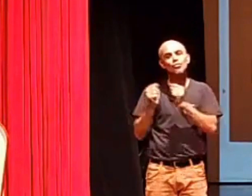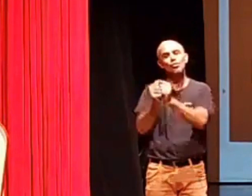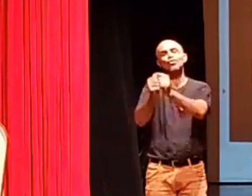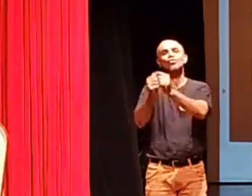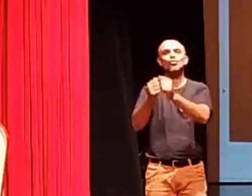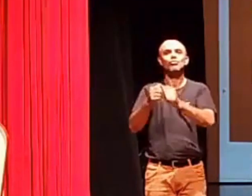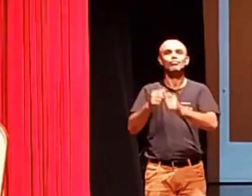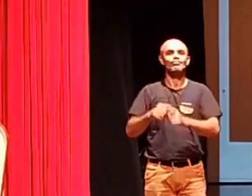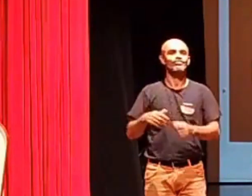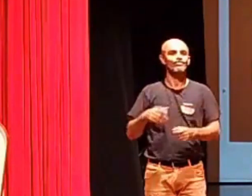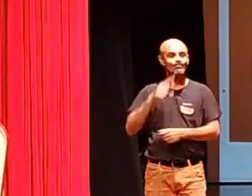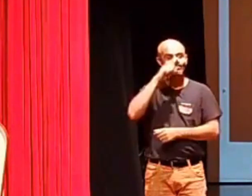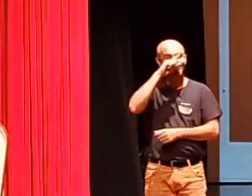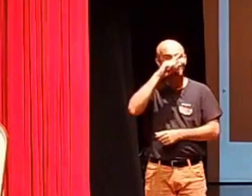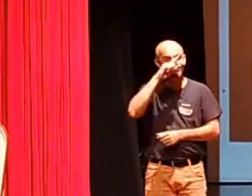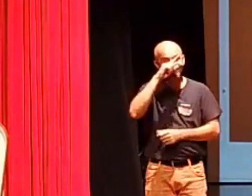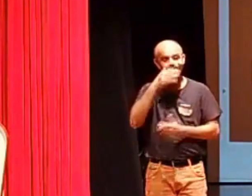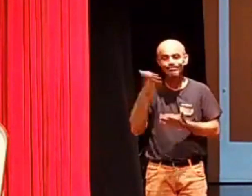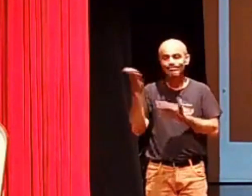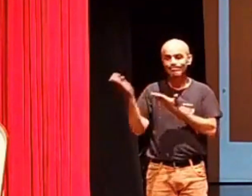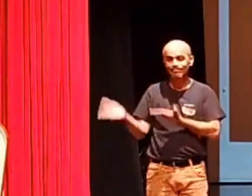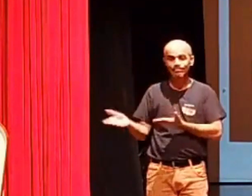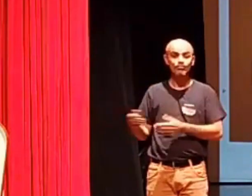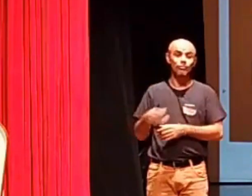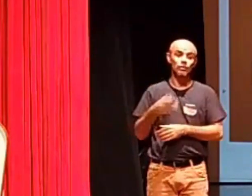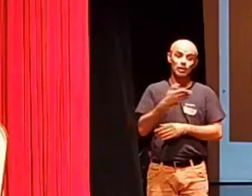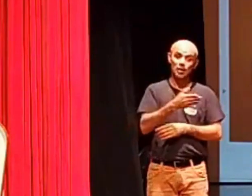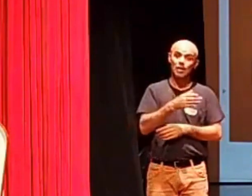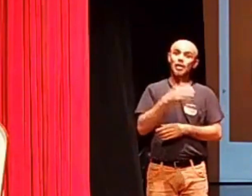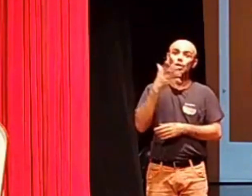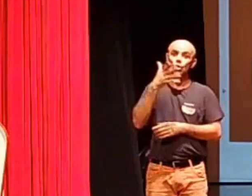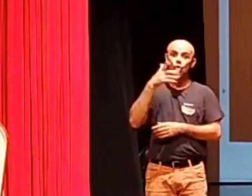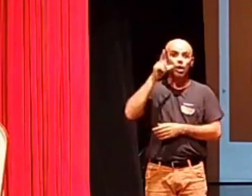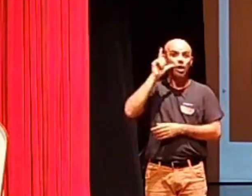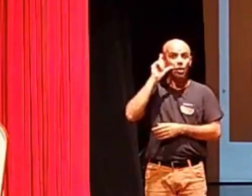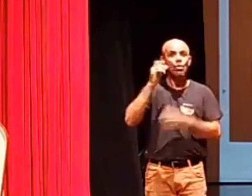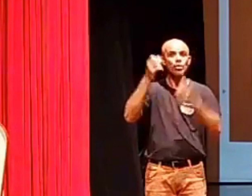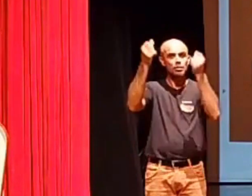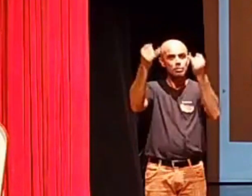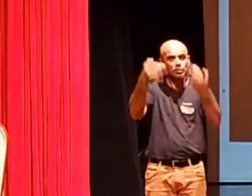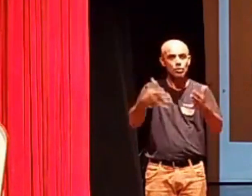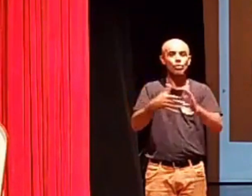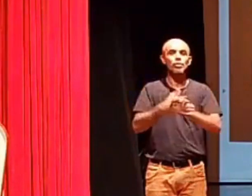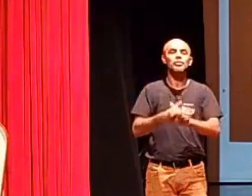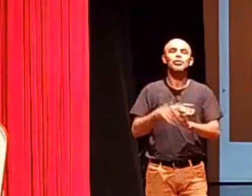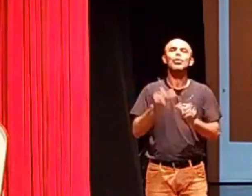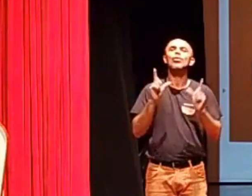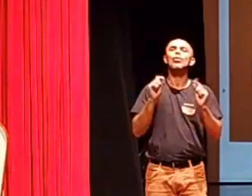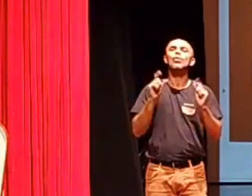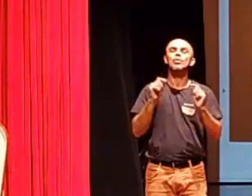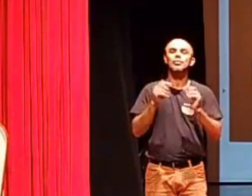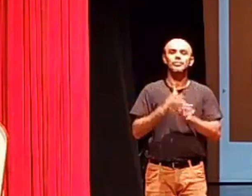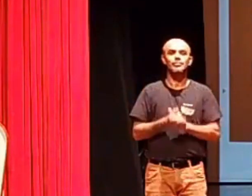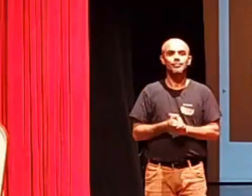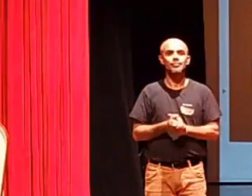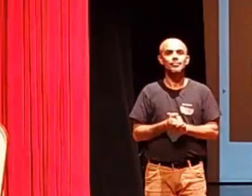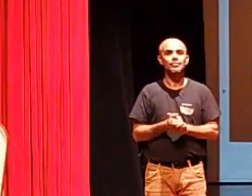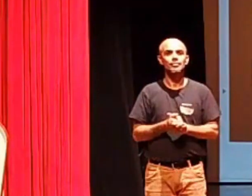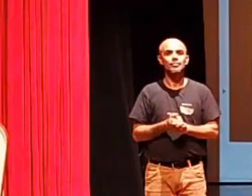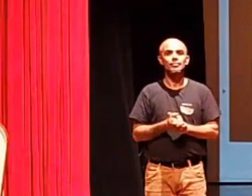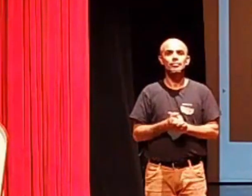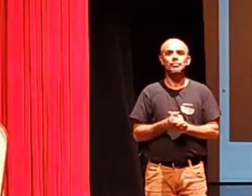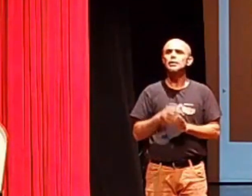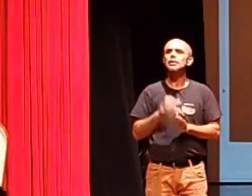forma agressiva. E a doutora Patrícia, ela mencionou ontem, para quem não estava aqui, que em casos